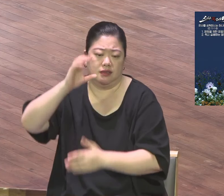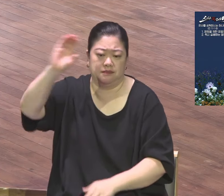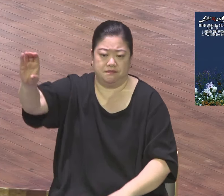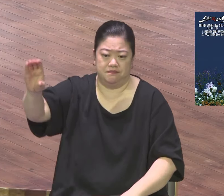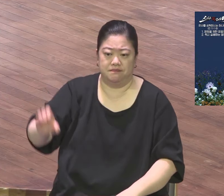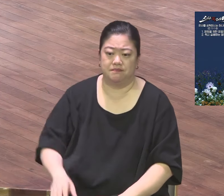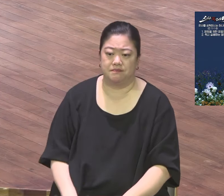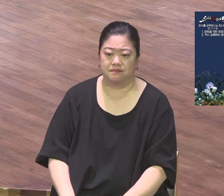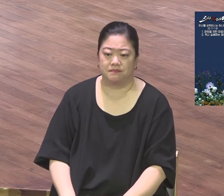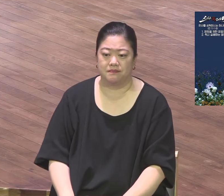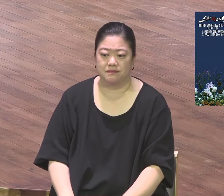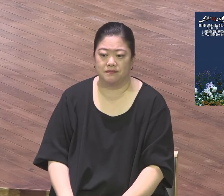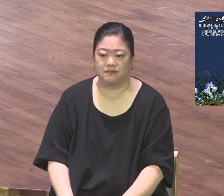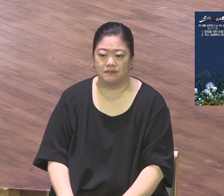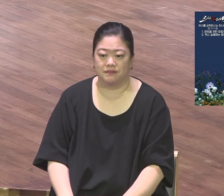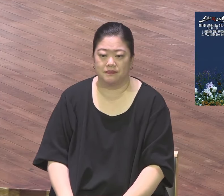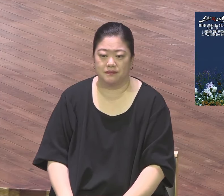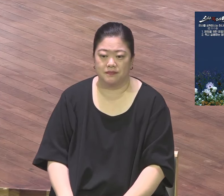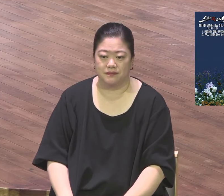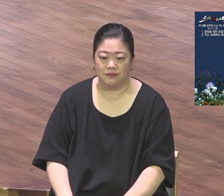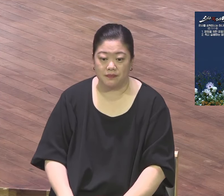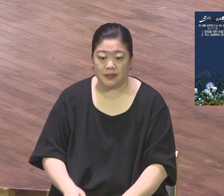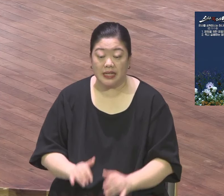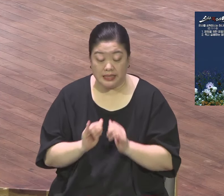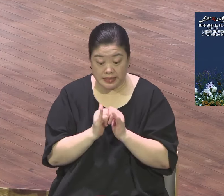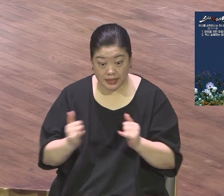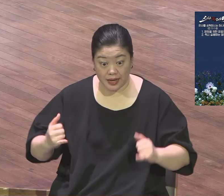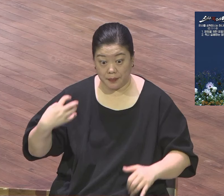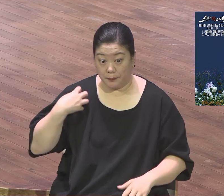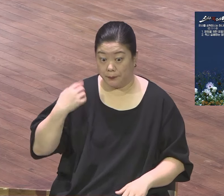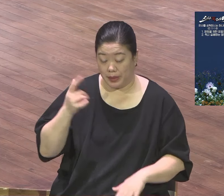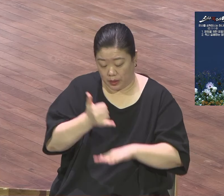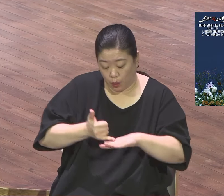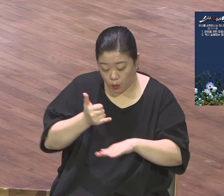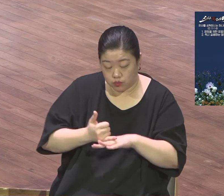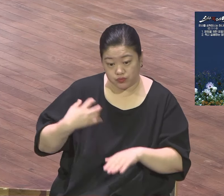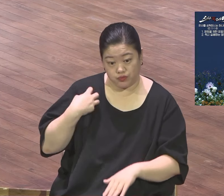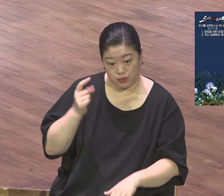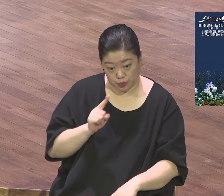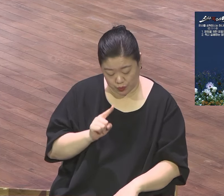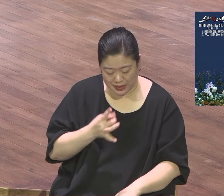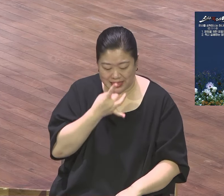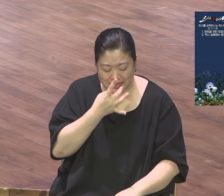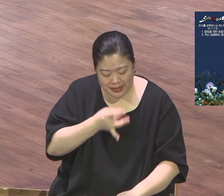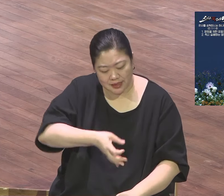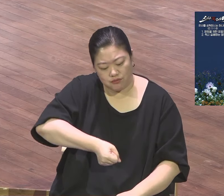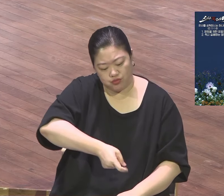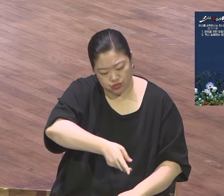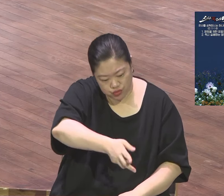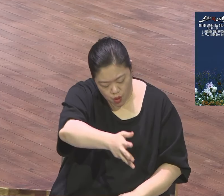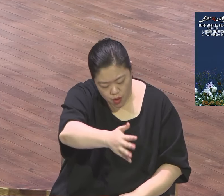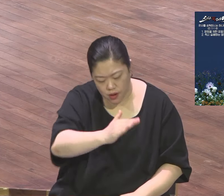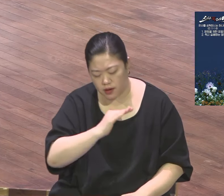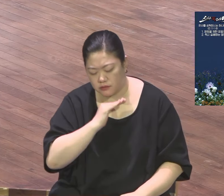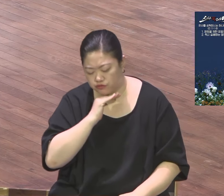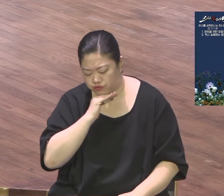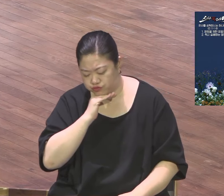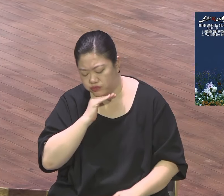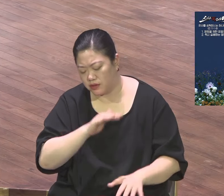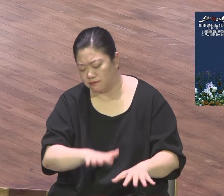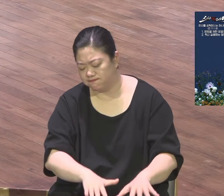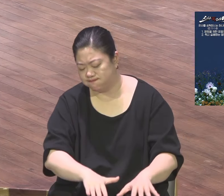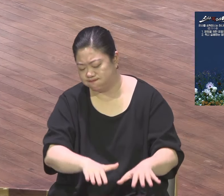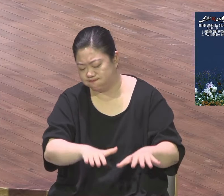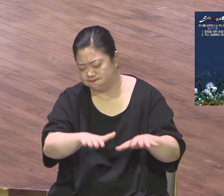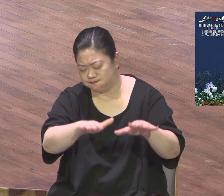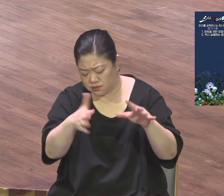맡기고 최선의 삶을 다해 살아라고 말씀하고 있습니다. 사도 바울도 골로새서 1장